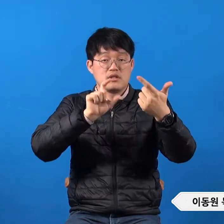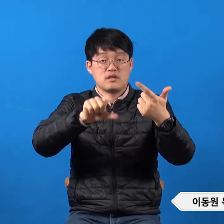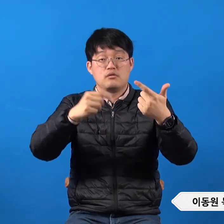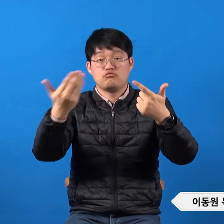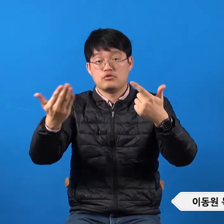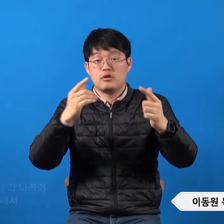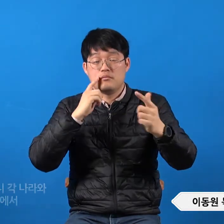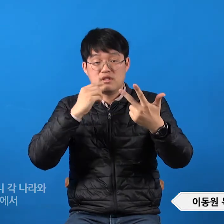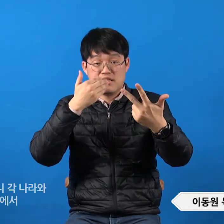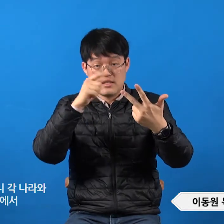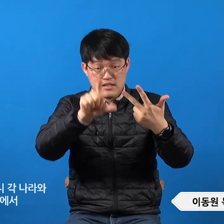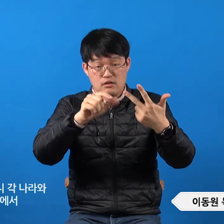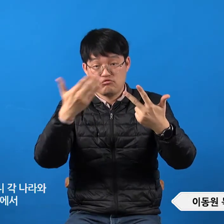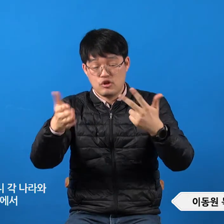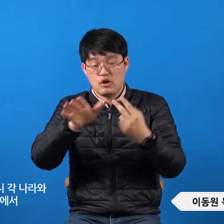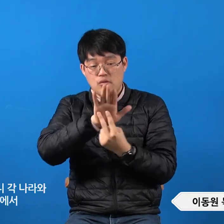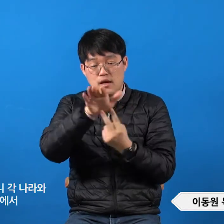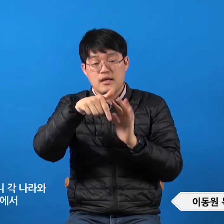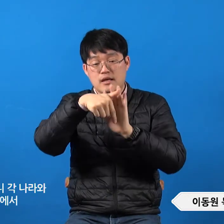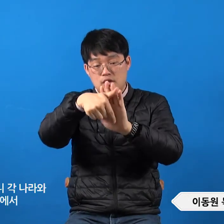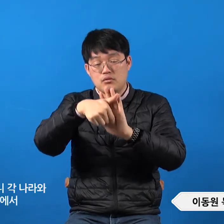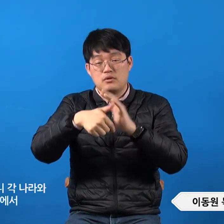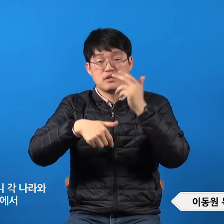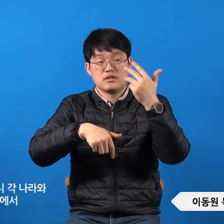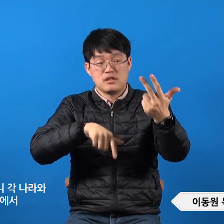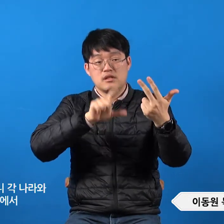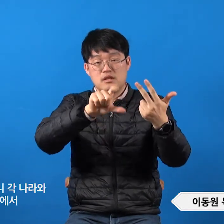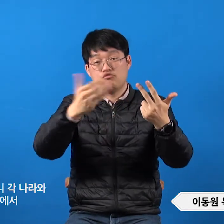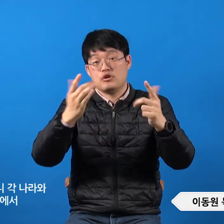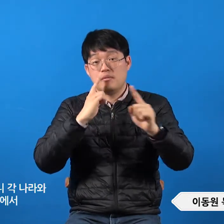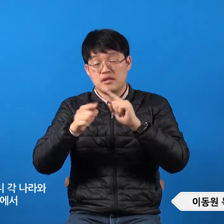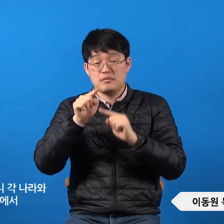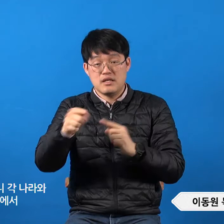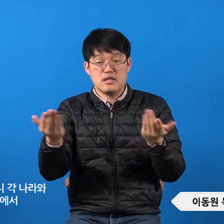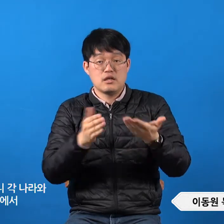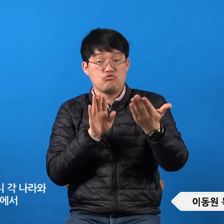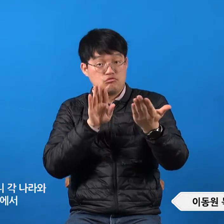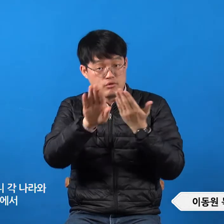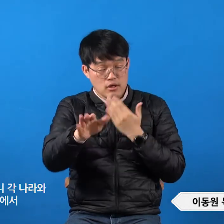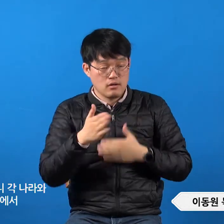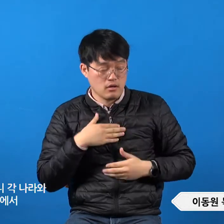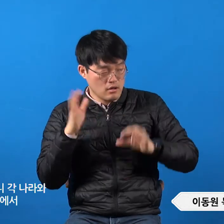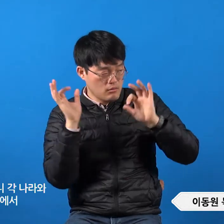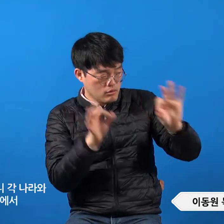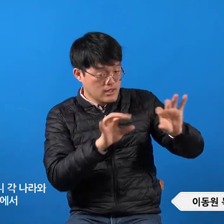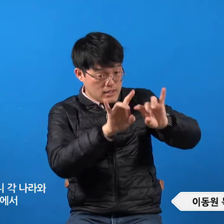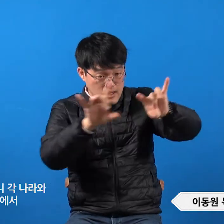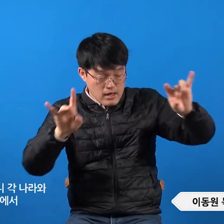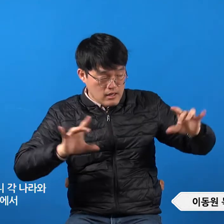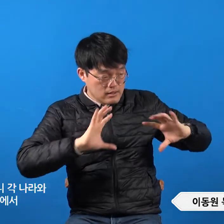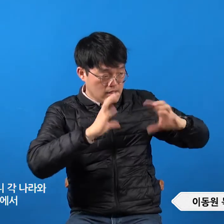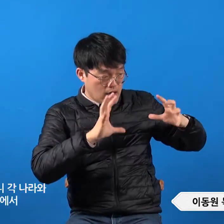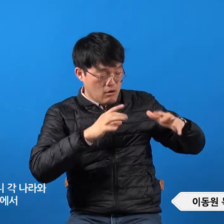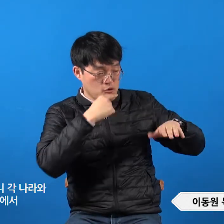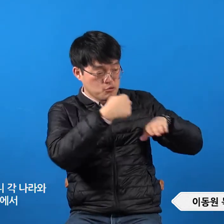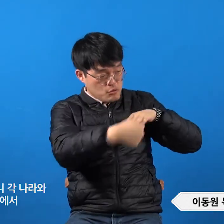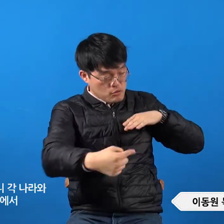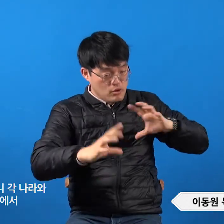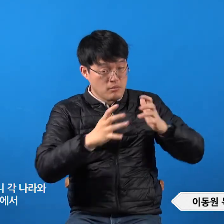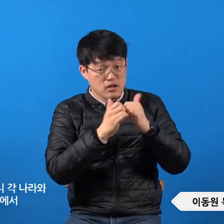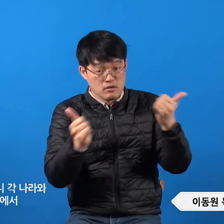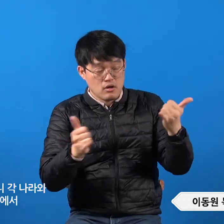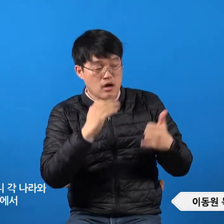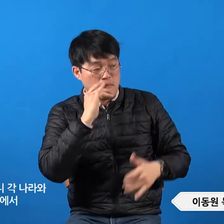9절. 한번 같이 읽겠습니다. 계시록 7장 9절 시작. 2일 후에 내가 보니 각 나라와